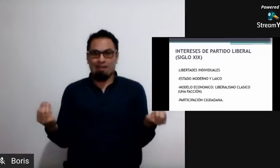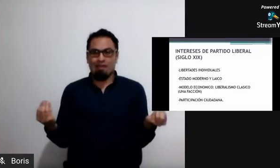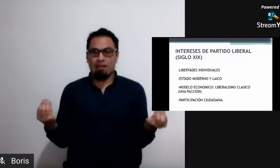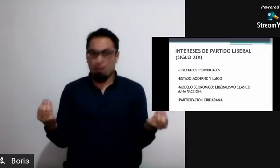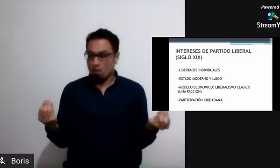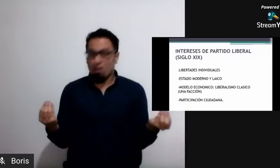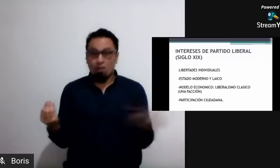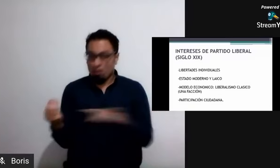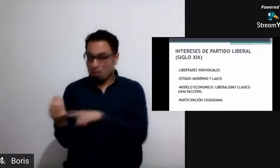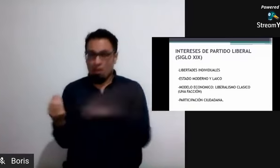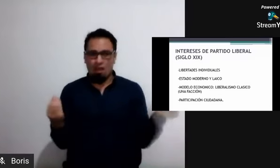Bien.